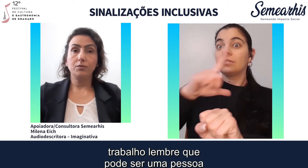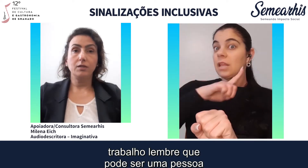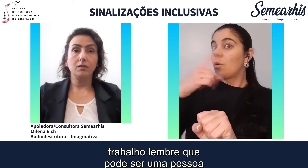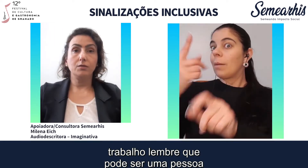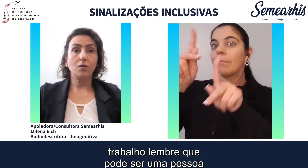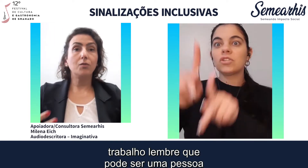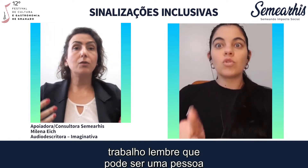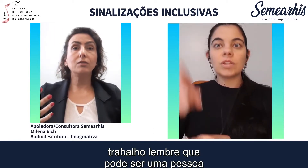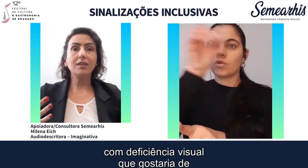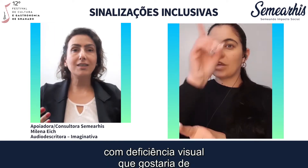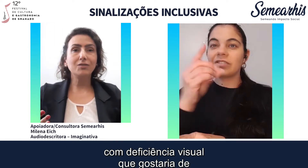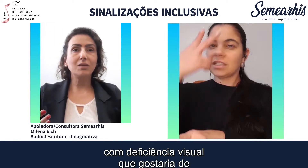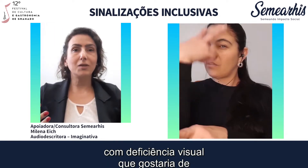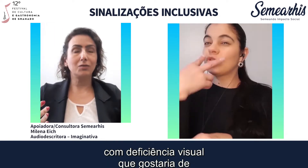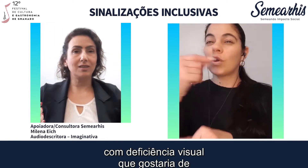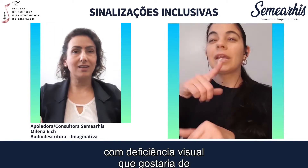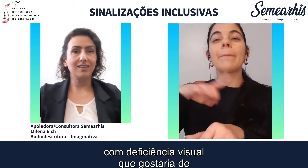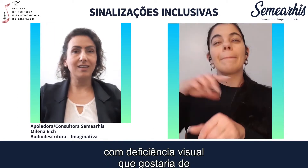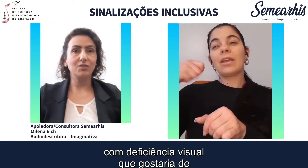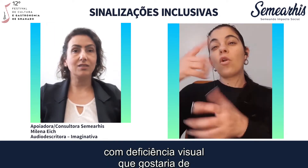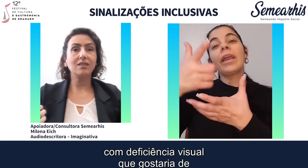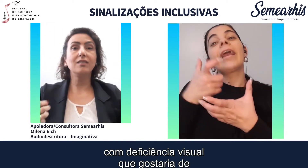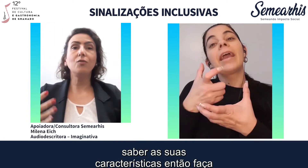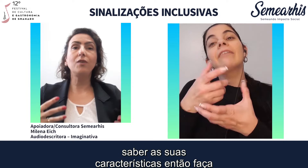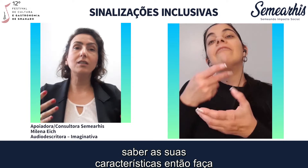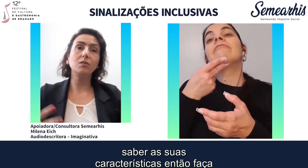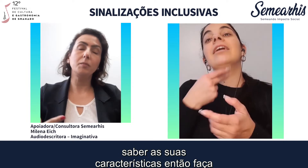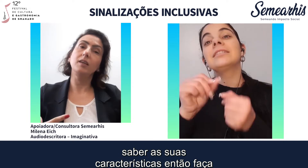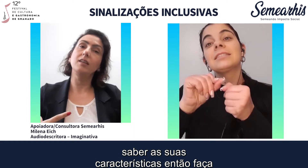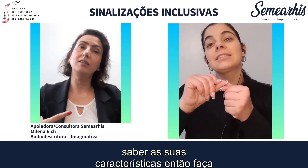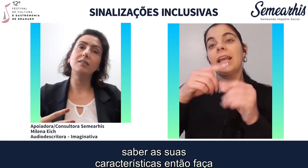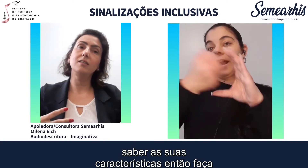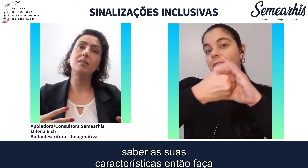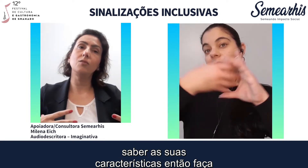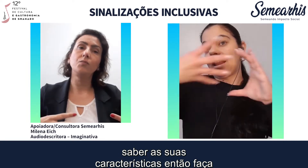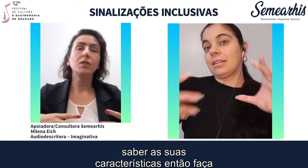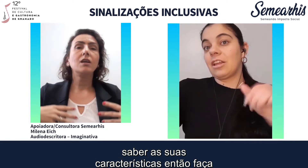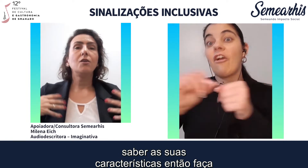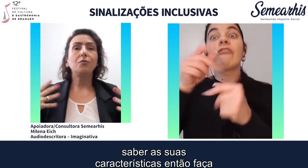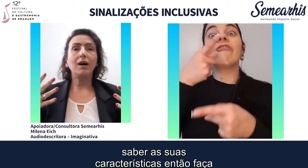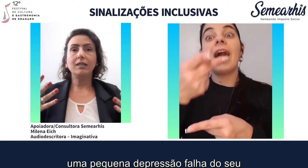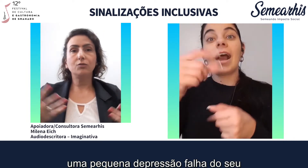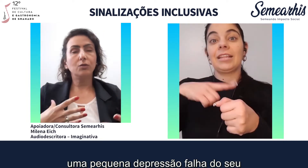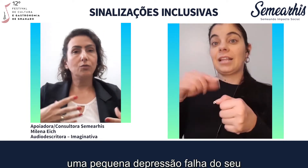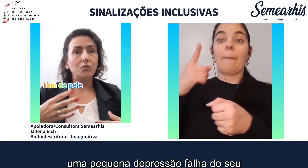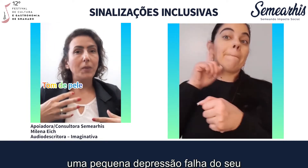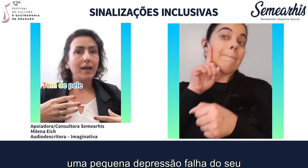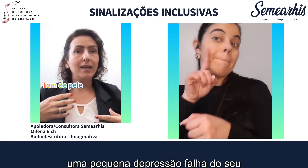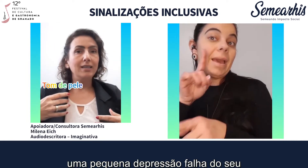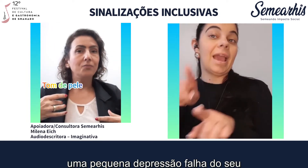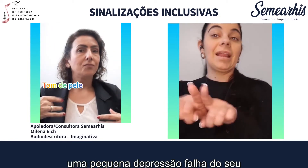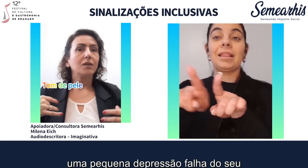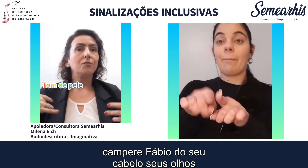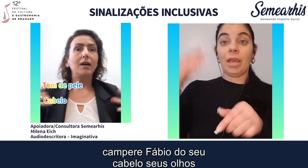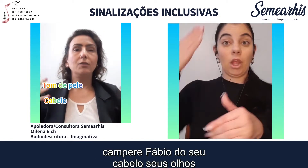com deficiência visual que gostaria de saber as suas características. Então faça uma pequena descrição. Fale do seu tom de